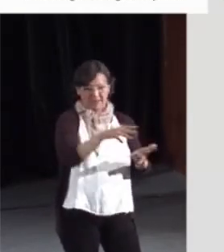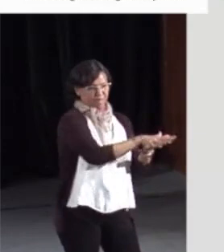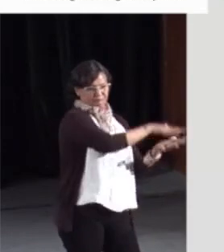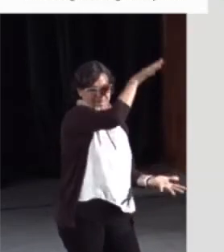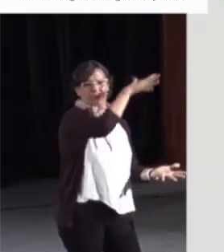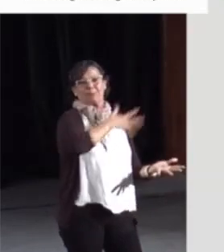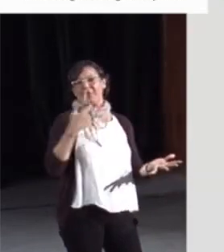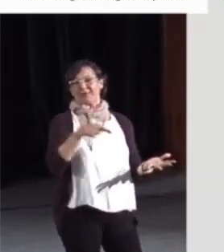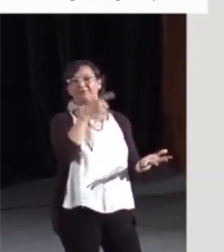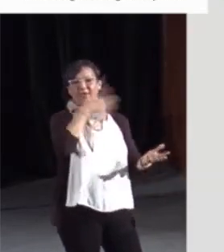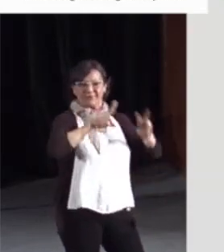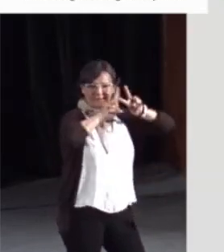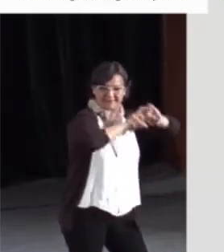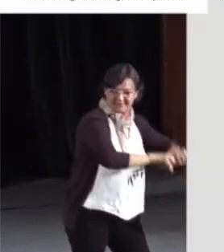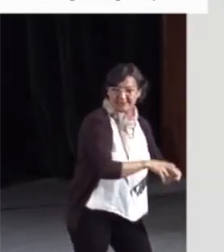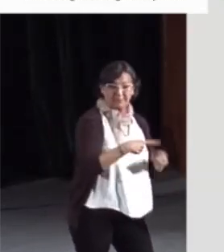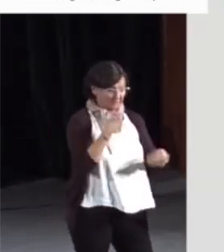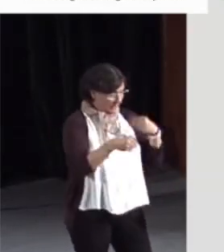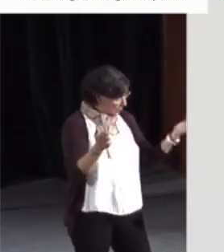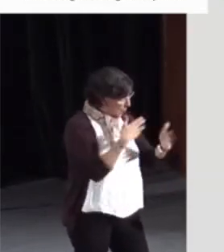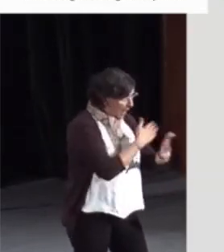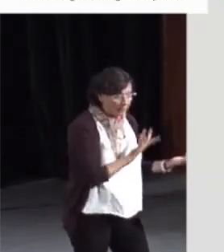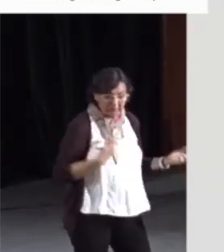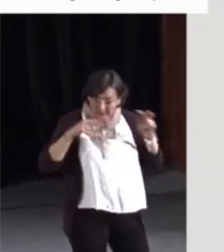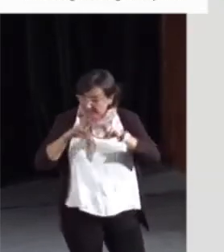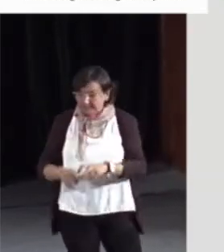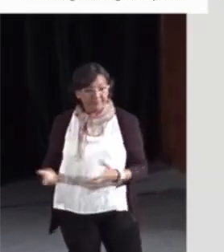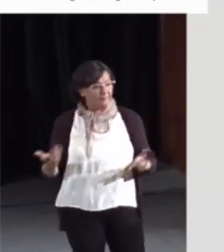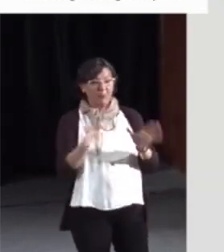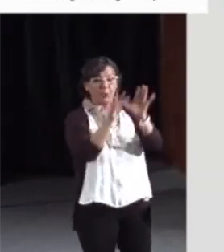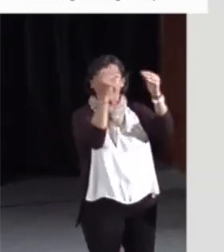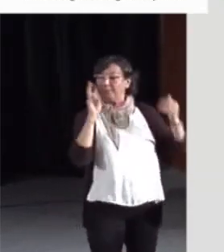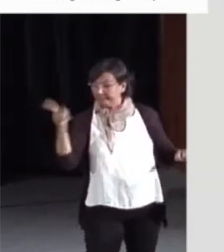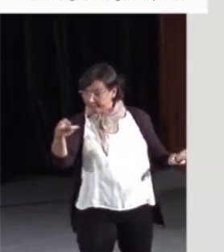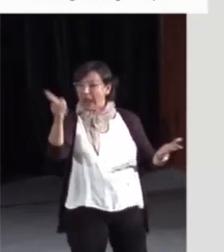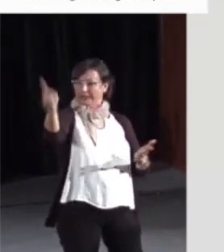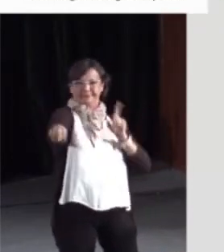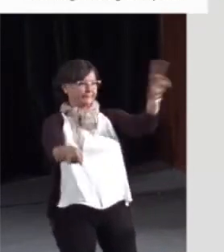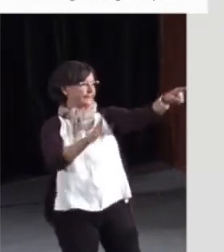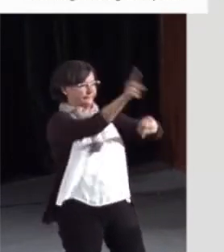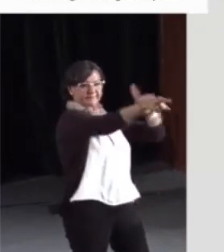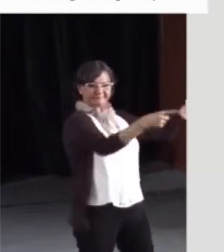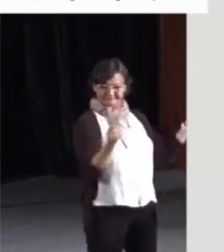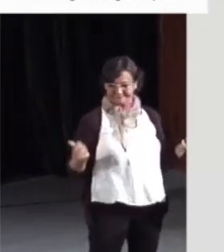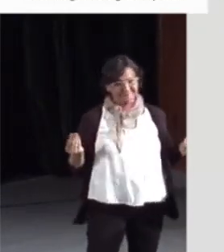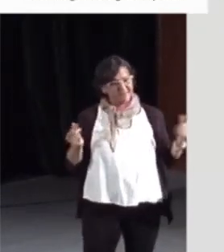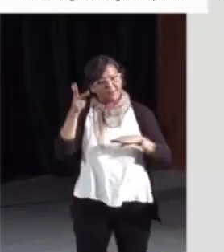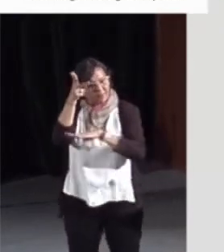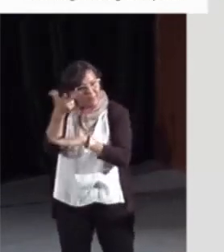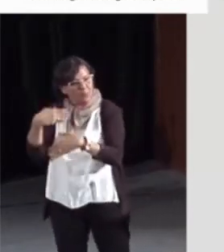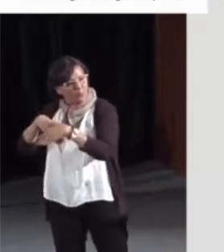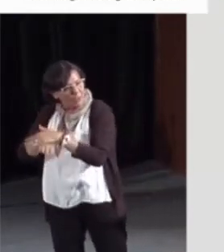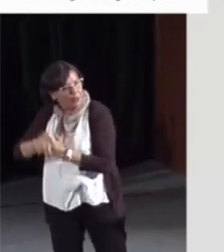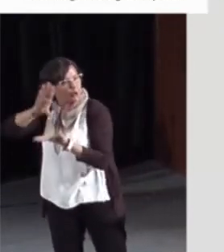Esperamos conseguir más materiales de licitación, como os decía, para poder profundizar en esta investigación que ahora mismo está un poco en